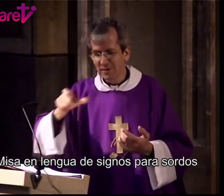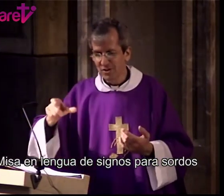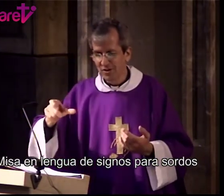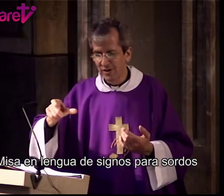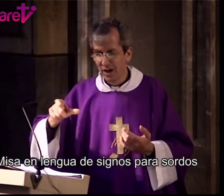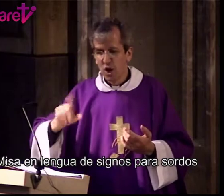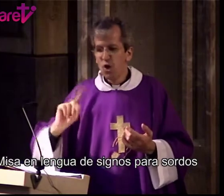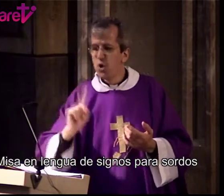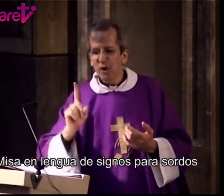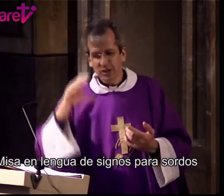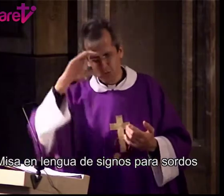personas,